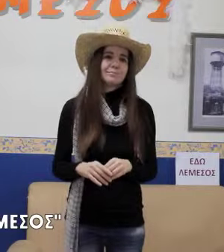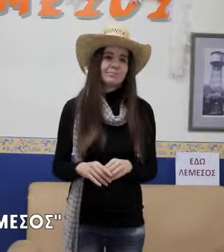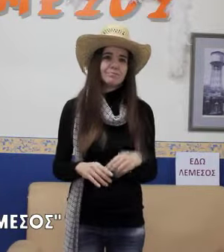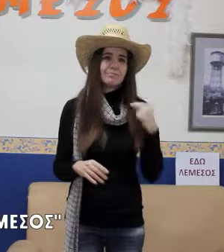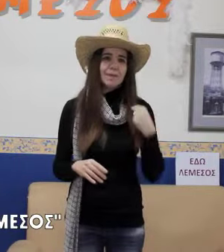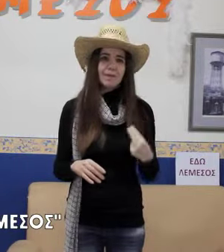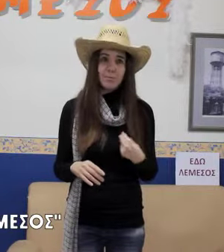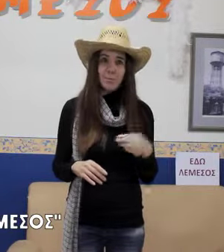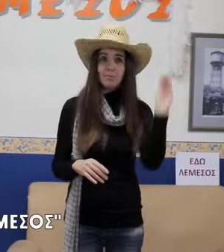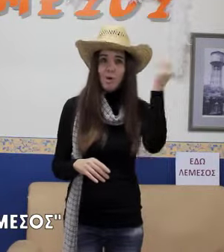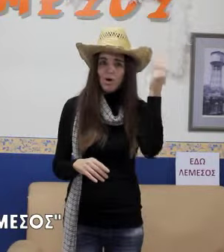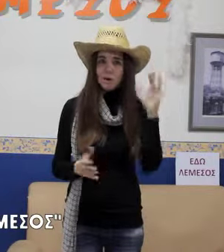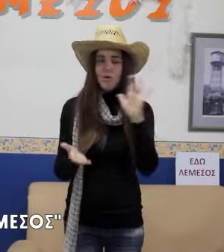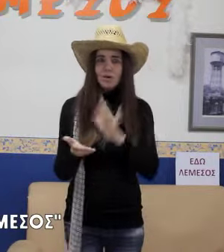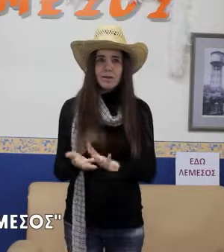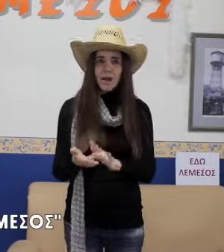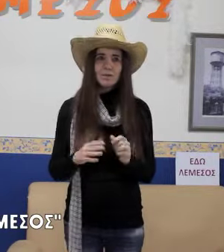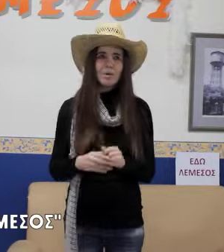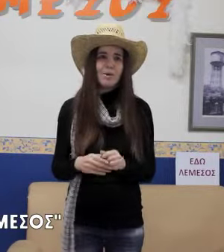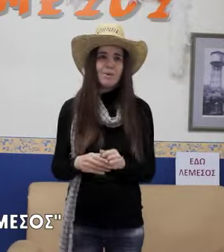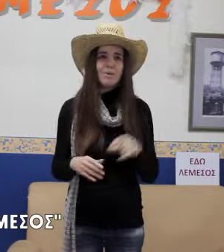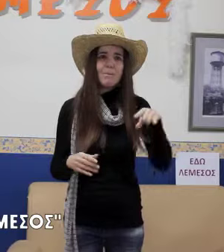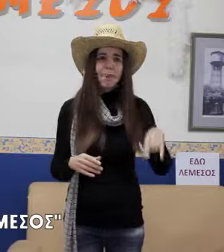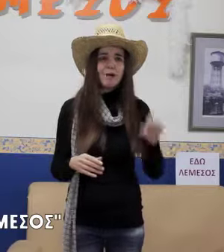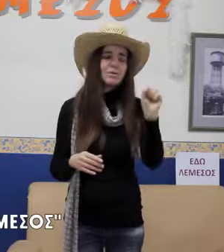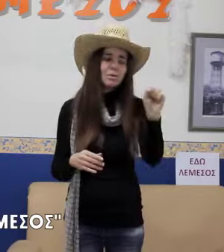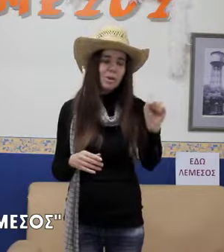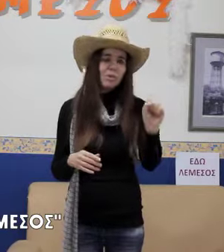Δημοτικό Πολιτιστικό Κέντρο Πάνος Σολομονίδης.